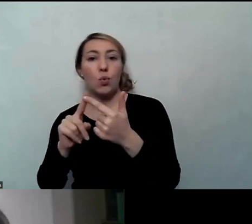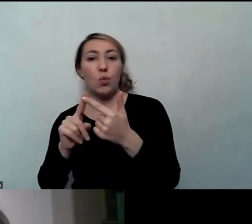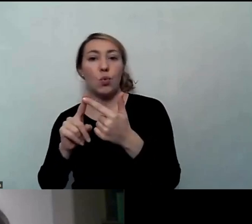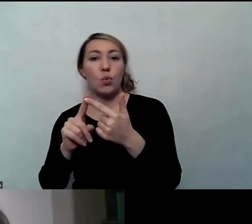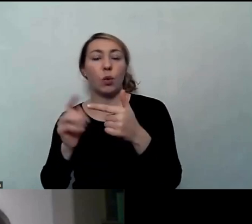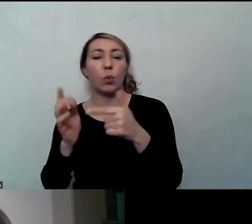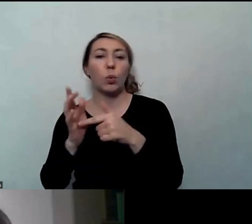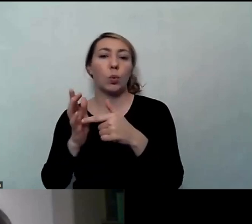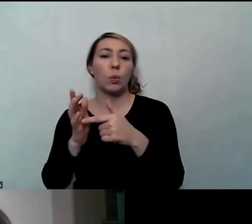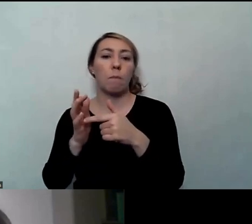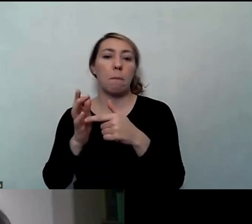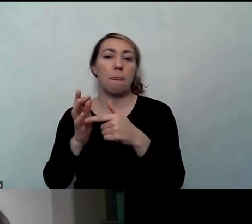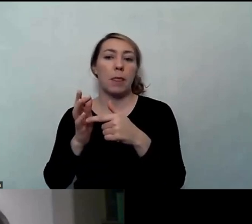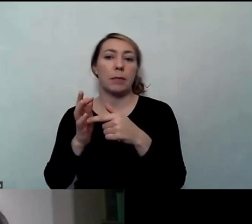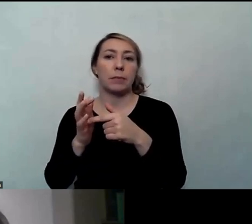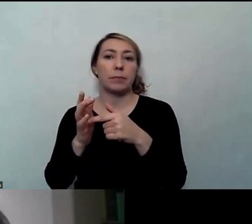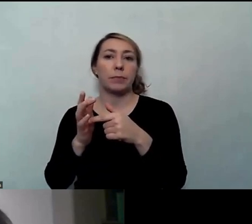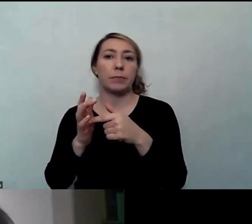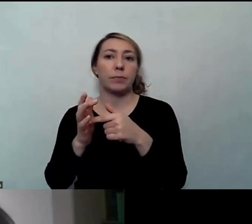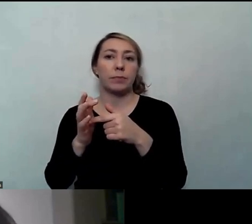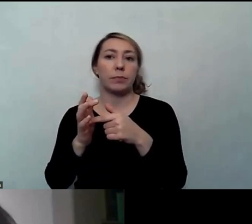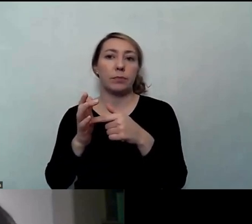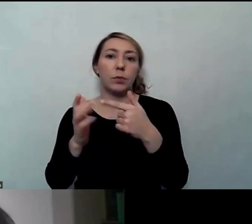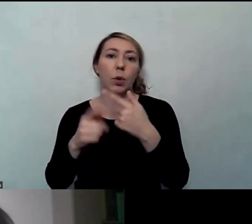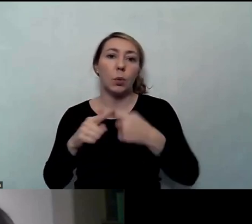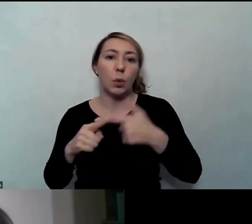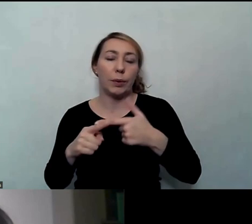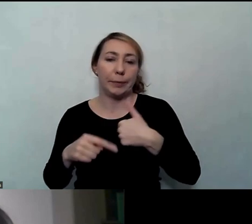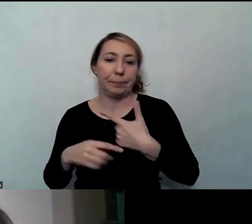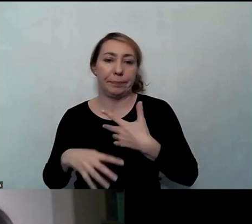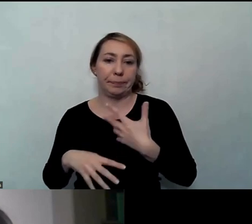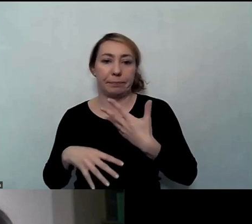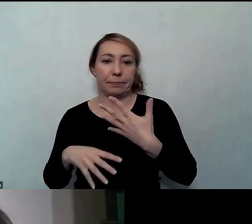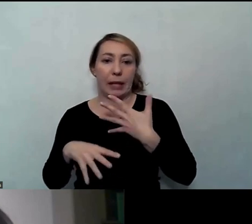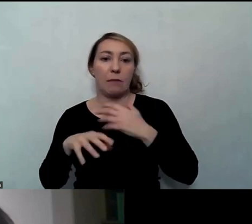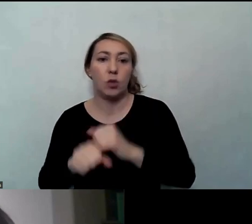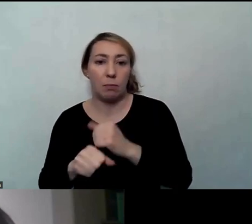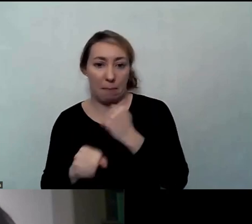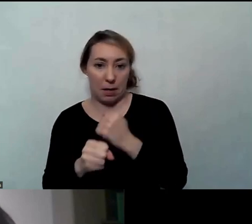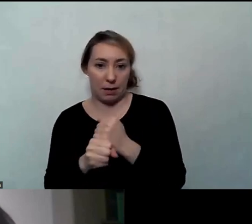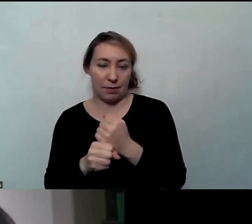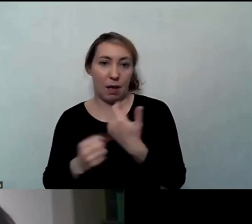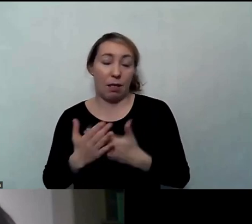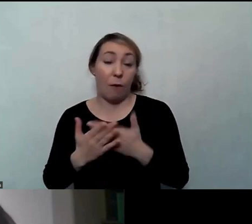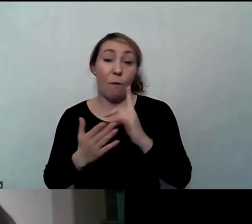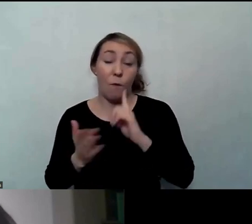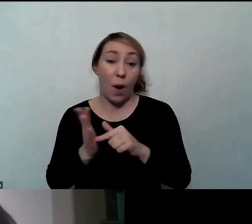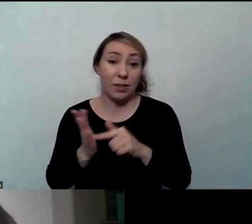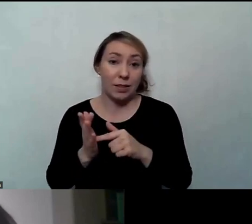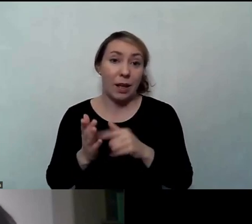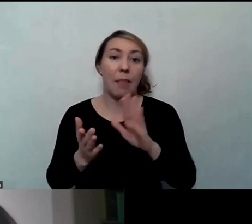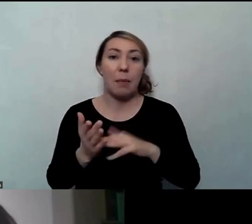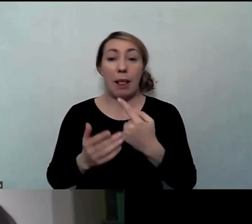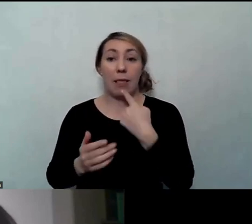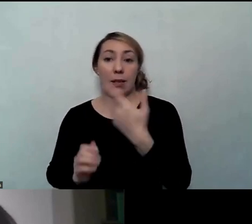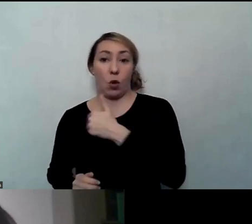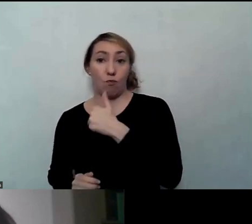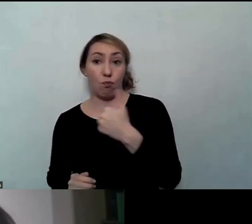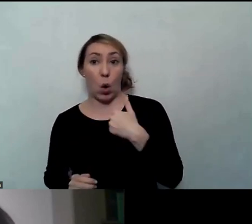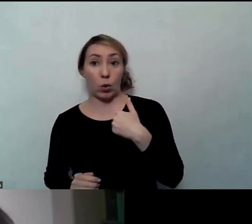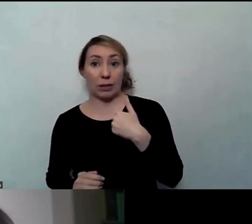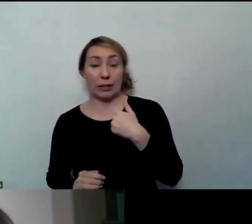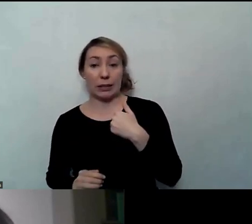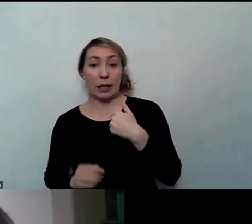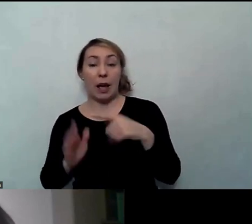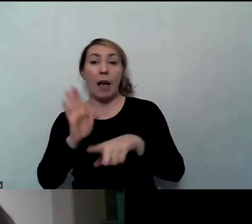moment, który nas trochę wstrzymał w pracach, bo o ile dla języka polskiego